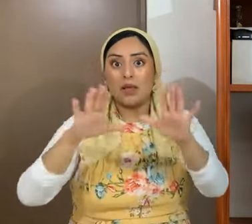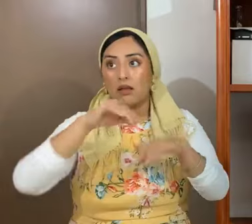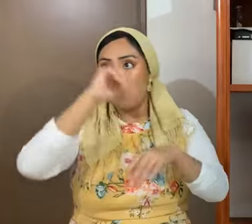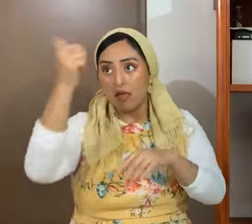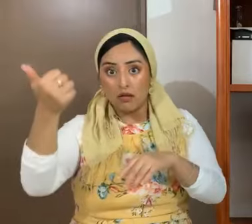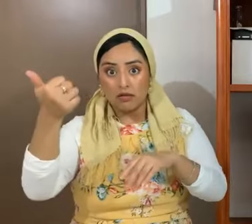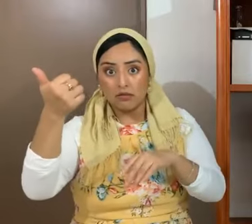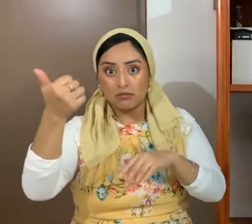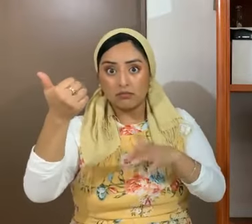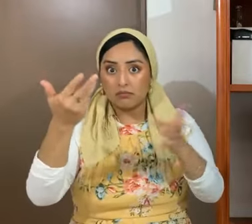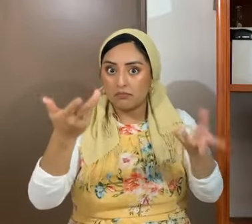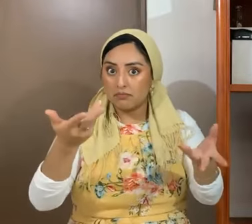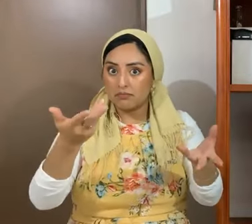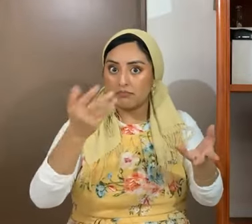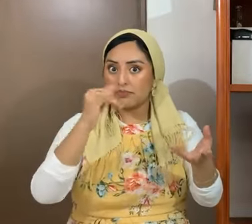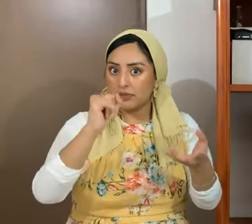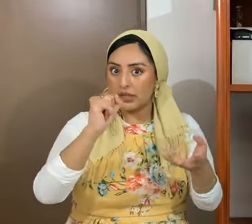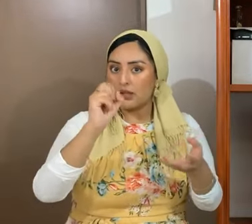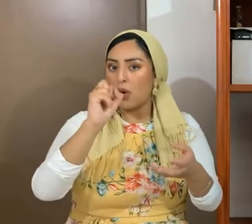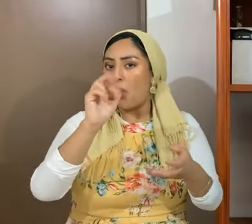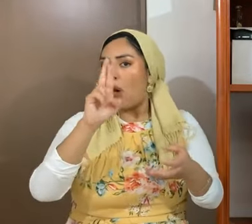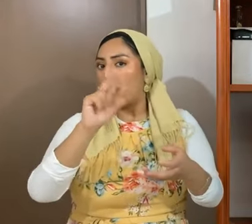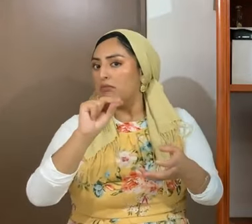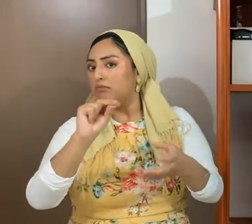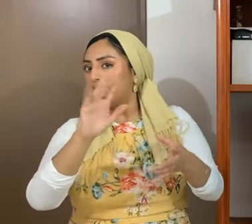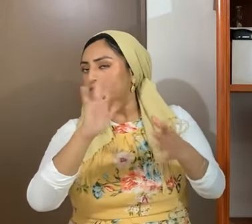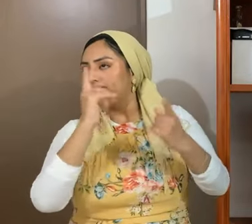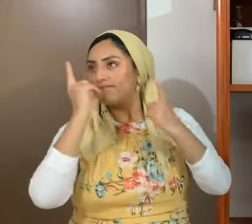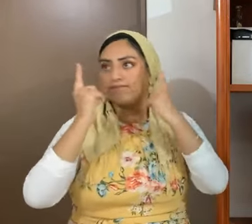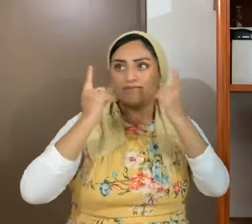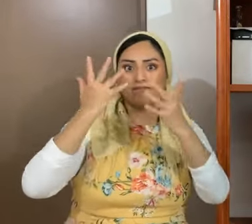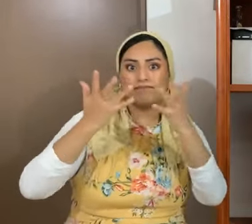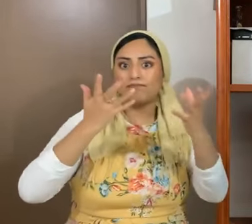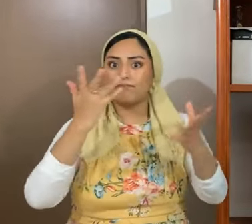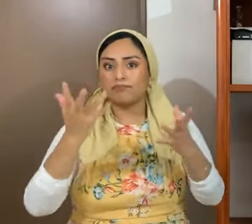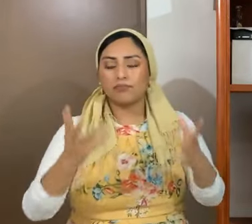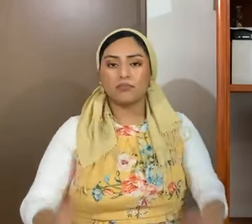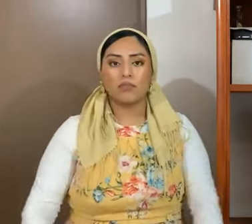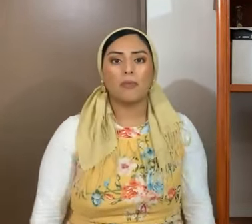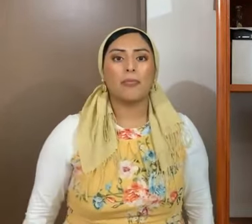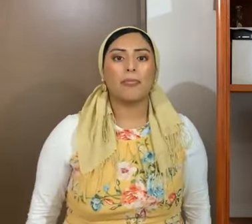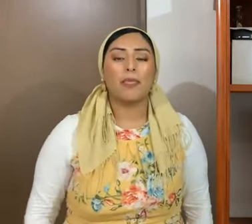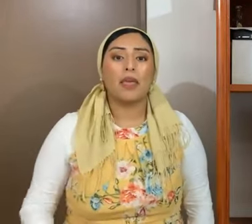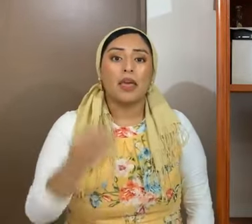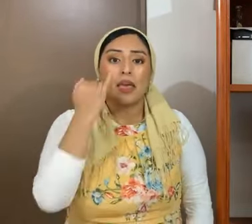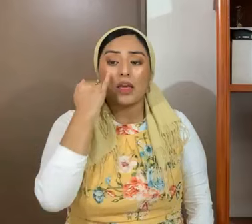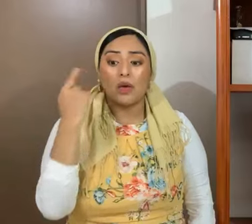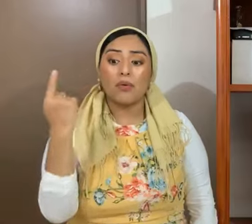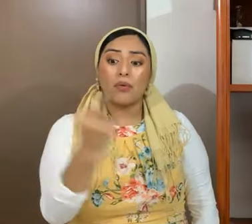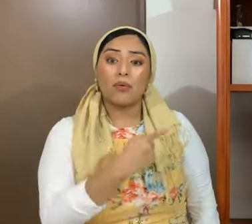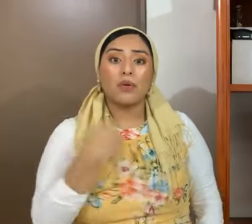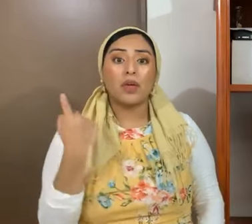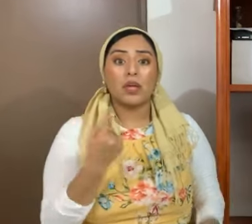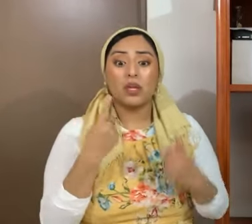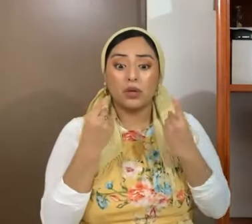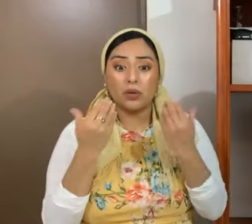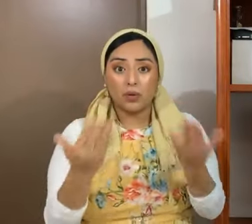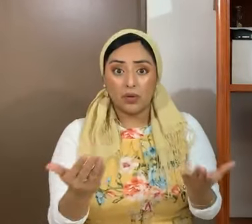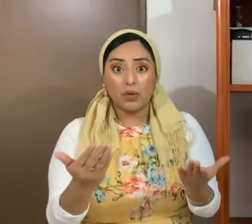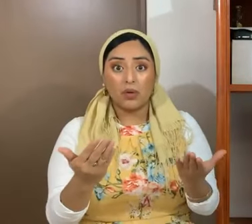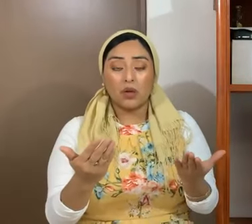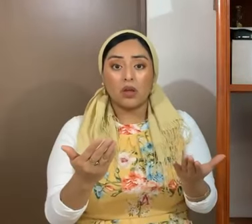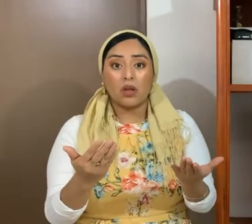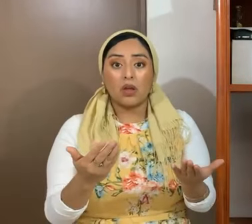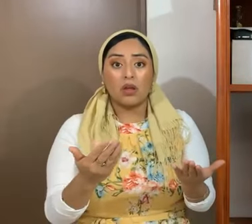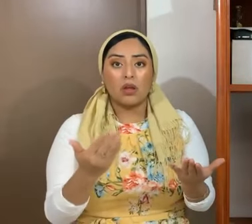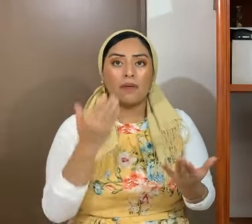otros, ¿sí o no? Cada quien califíquese. Si hacemos nosotros esto, entonces